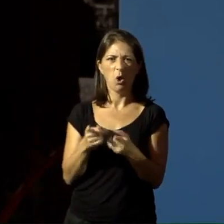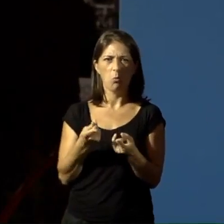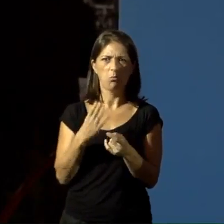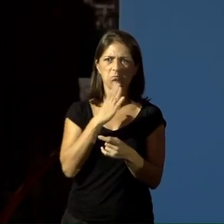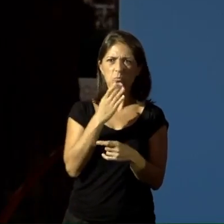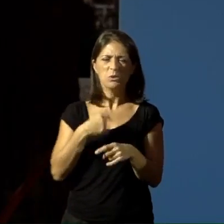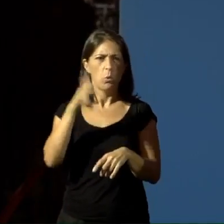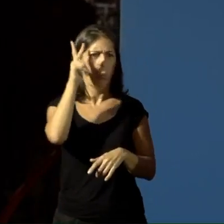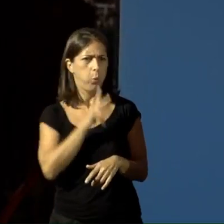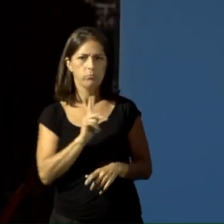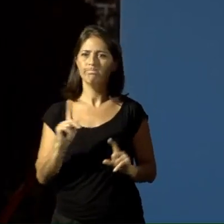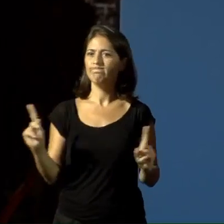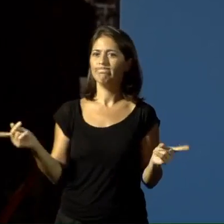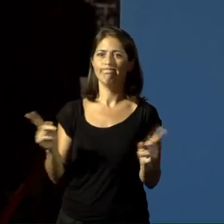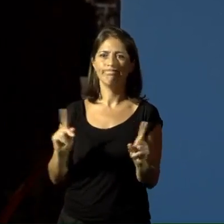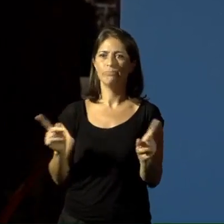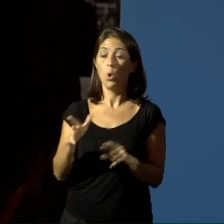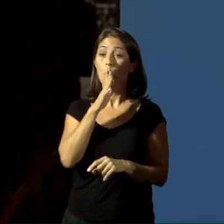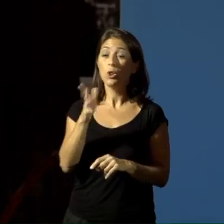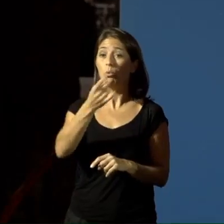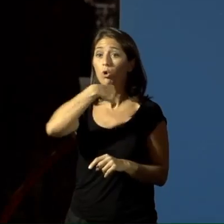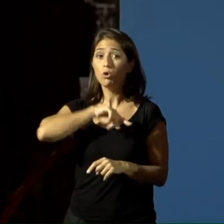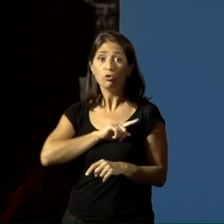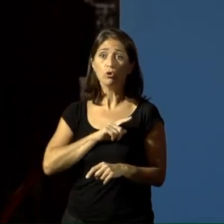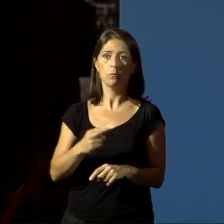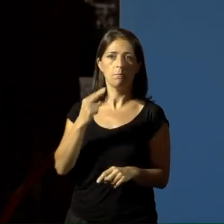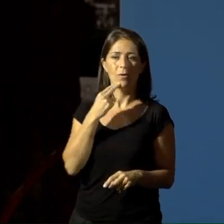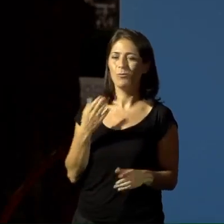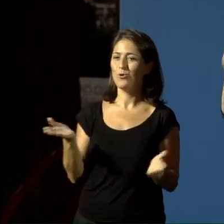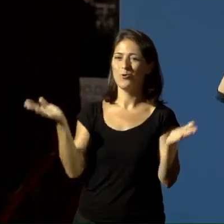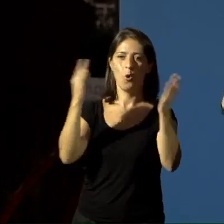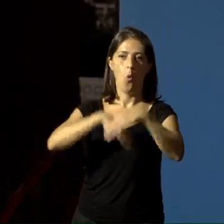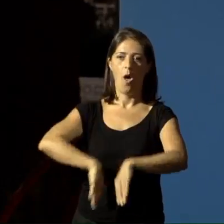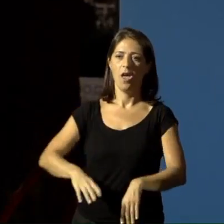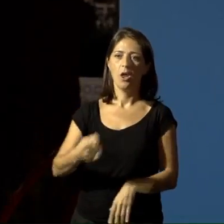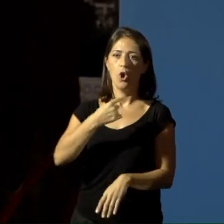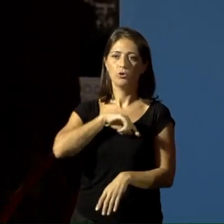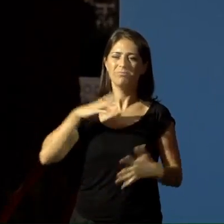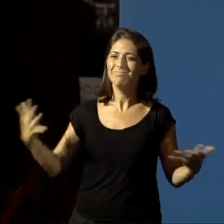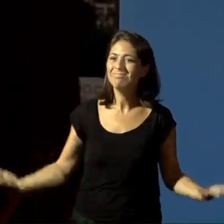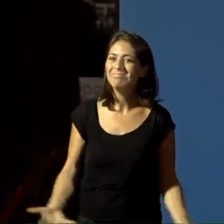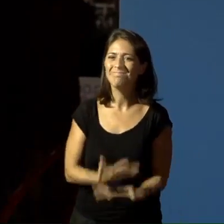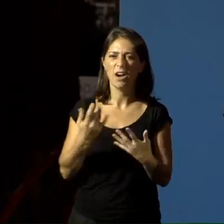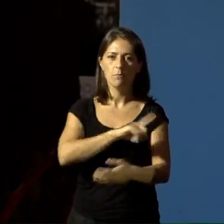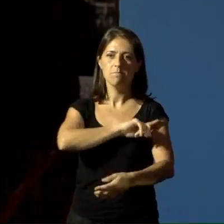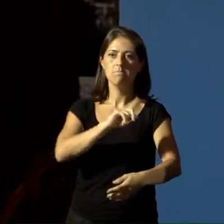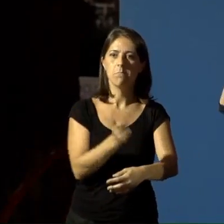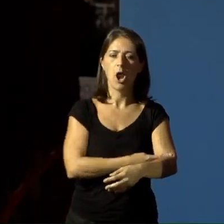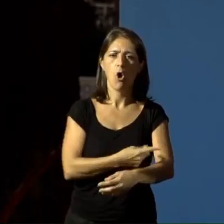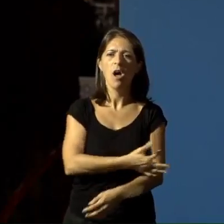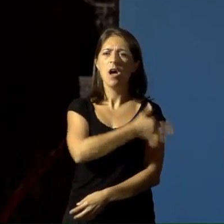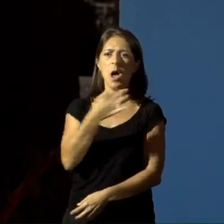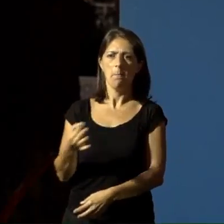nin privilexios, porque nós non temos medo, temos ánimo, valor e